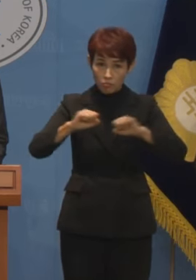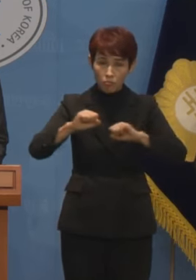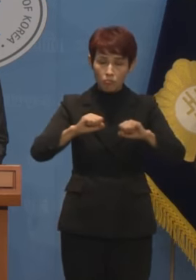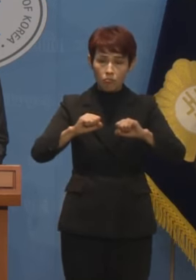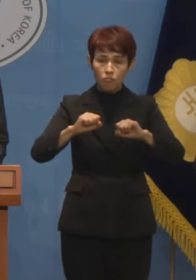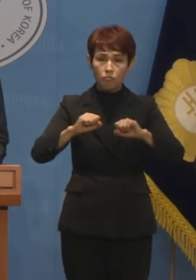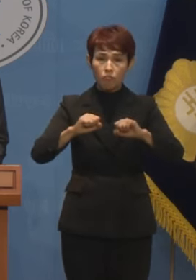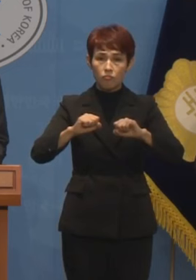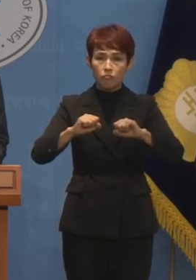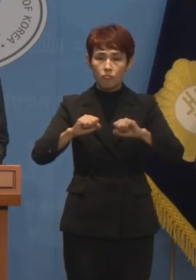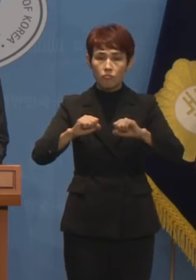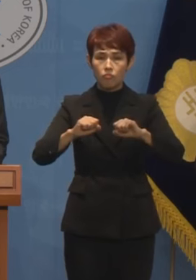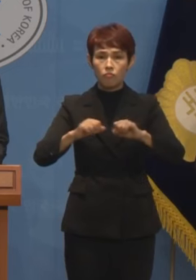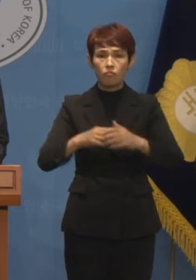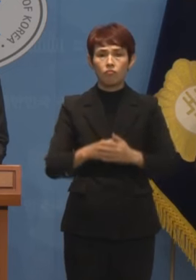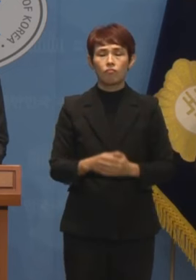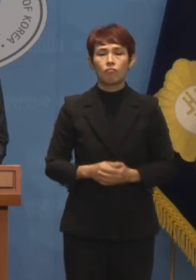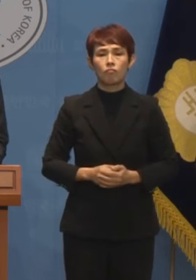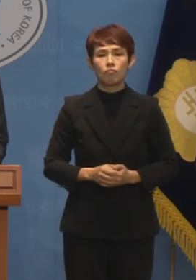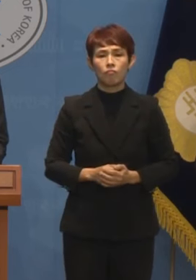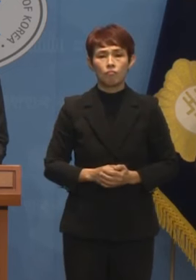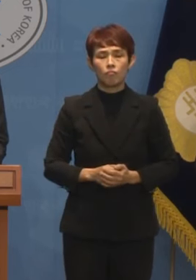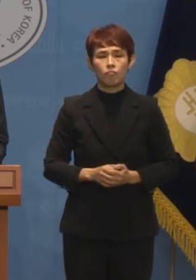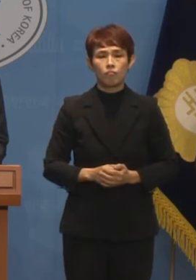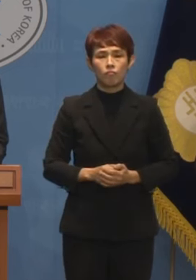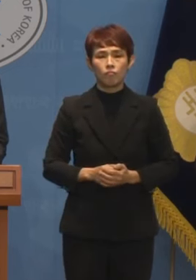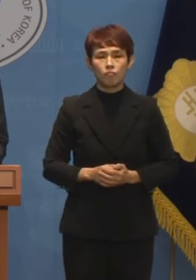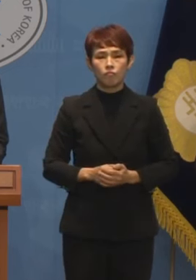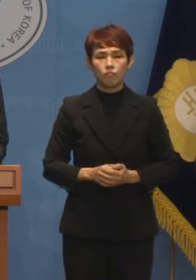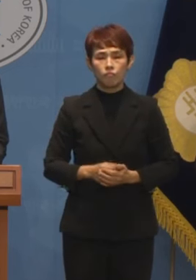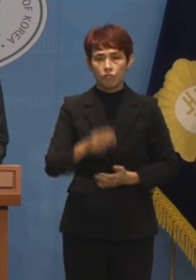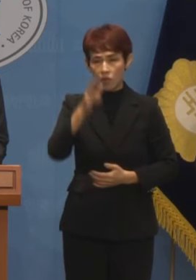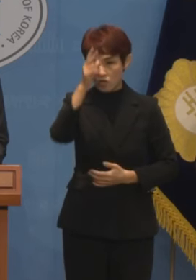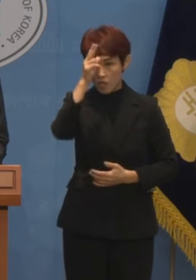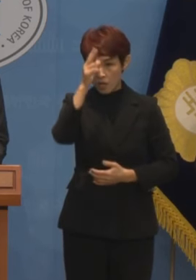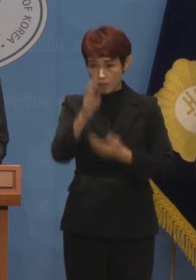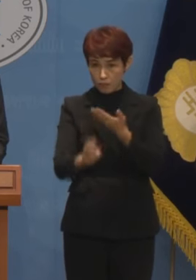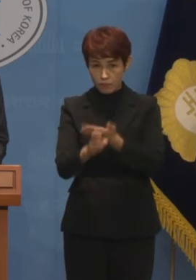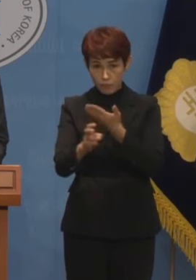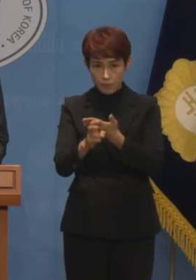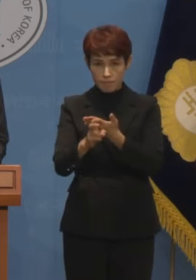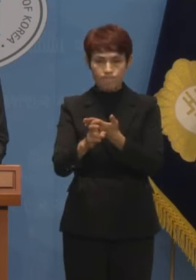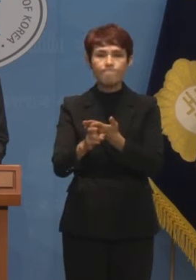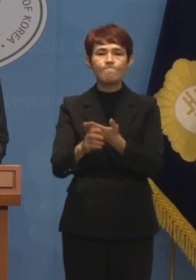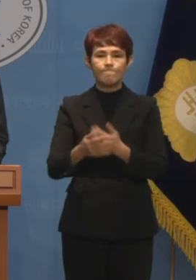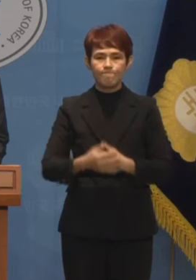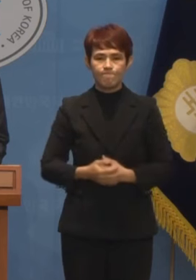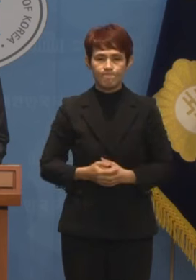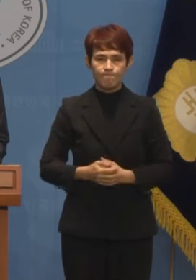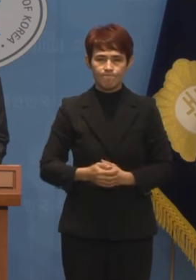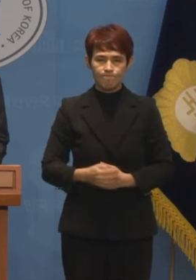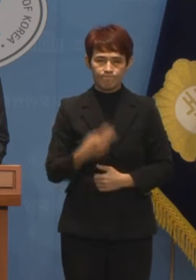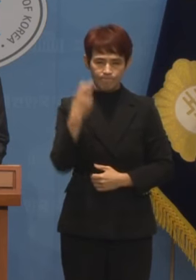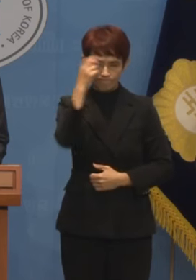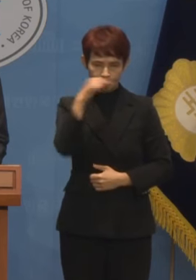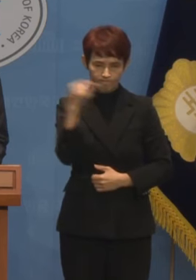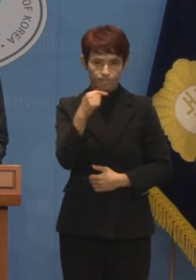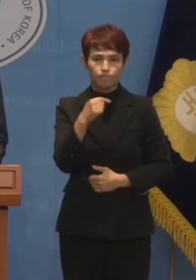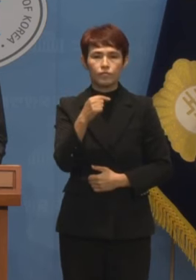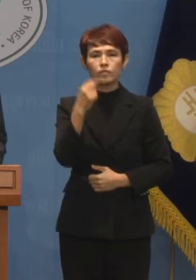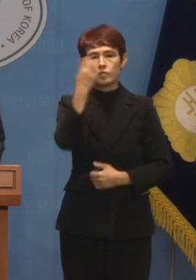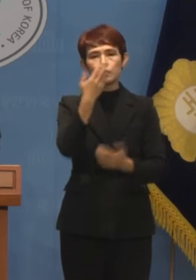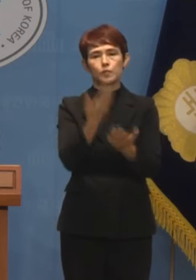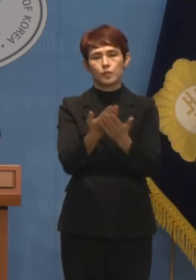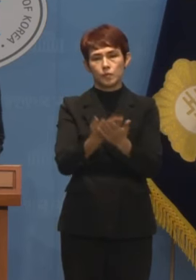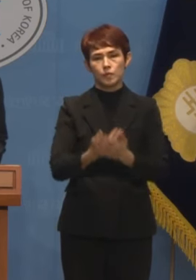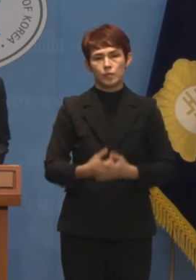있습니다. 이번 사안에 대해서 경찰의 위법행위를 엄정하고 철저하게 수사해 주시기를 바랍니다.